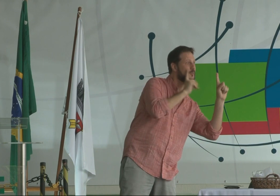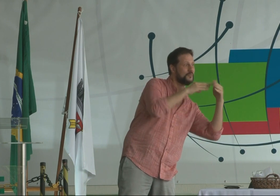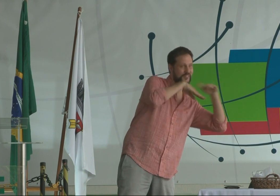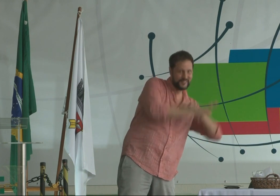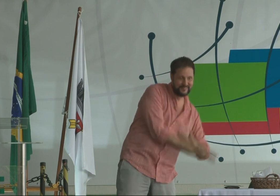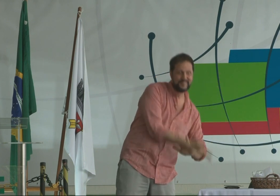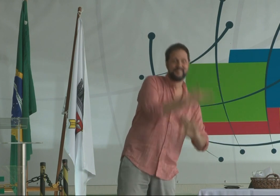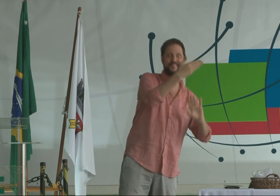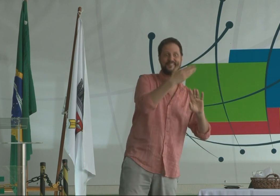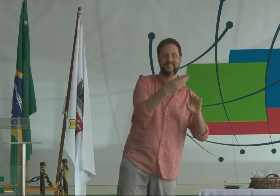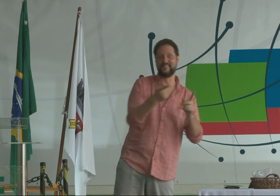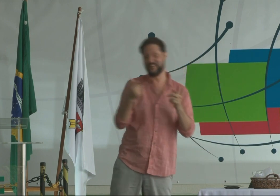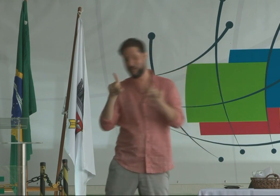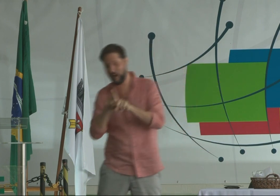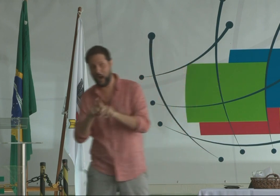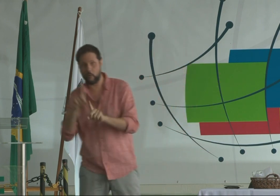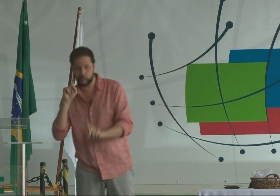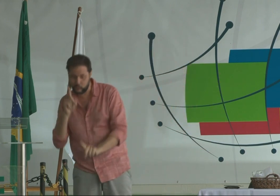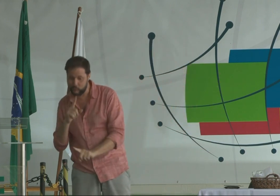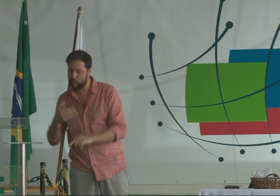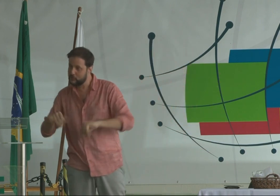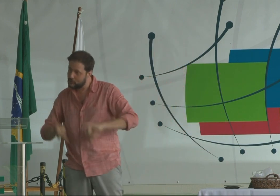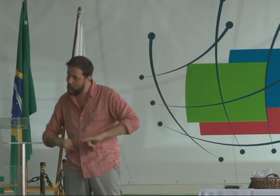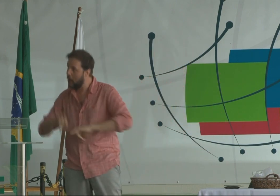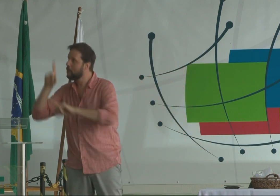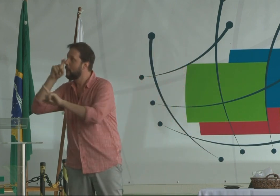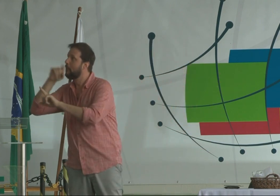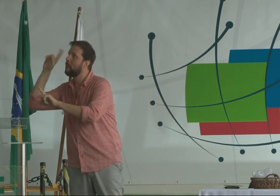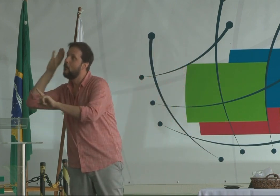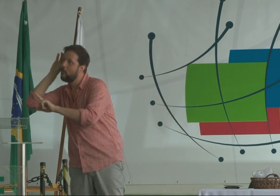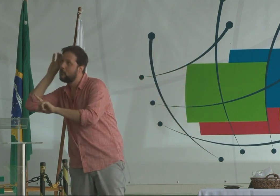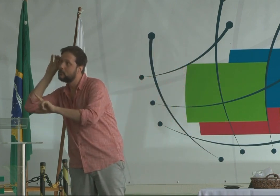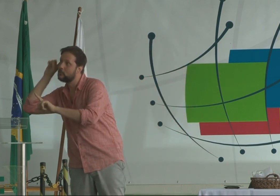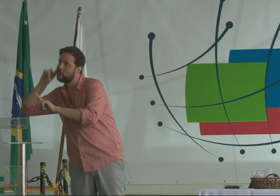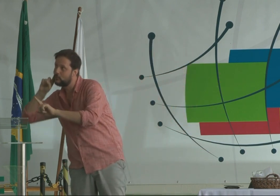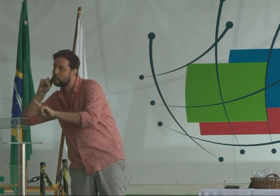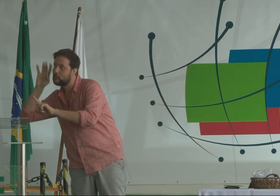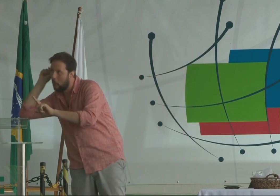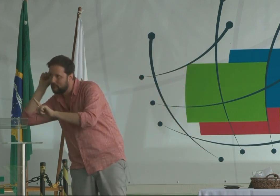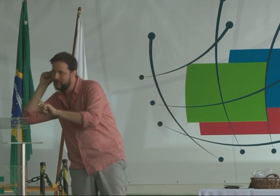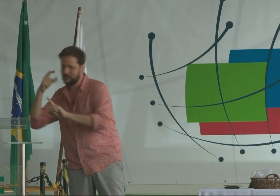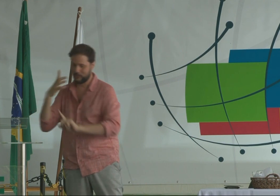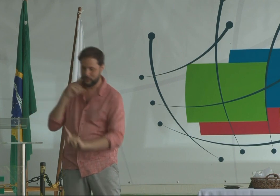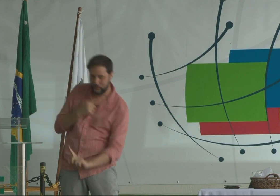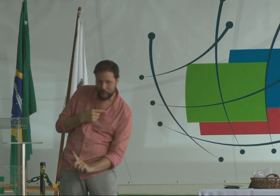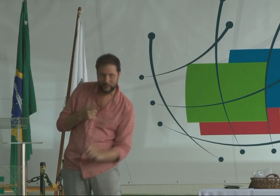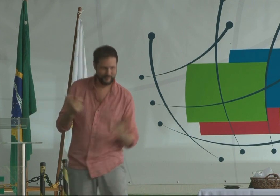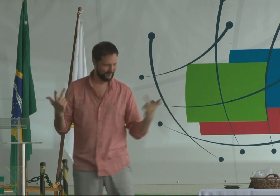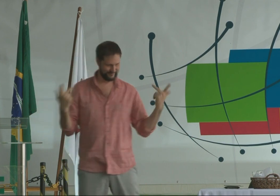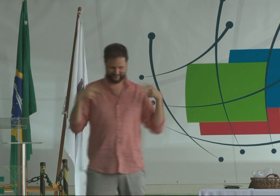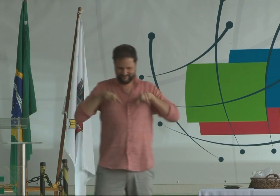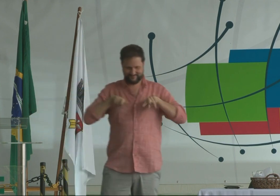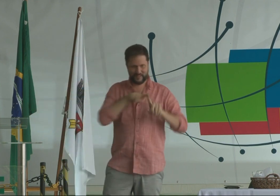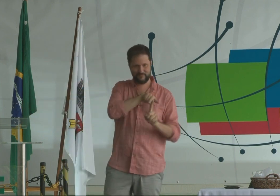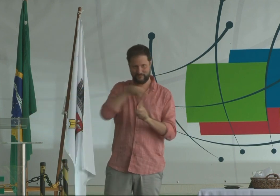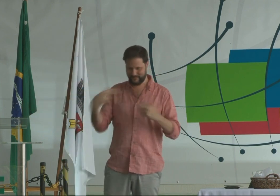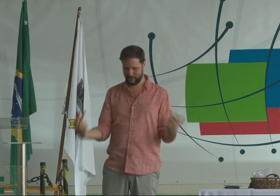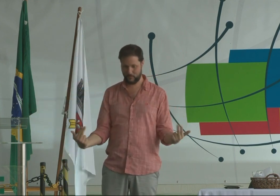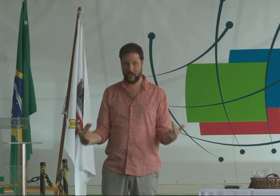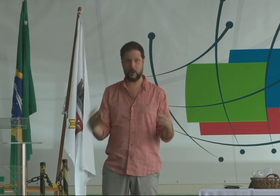forma que tem os pais ouvintes com o filho surdo. Então, acompanha essa questão linguística. Se for, são